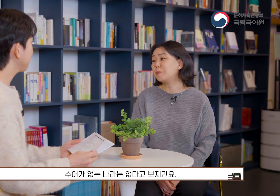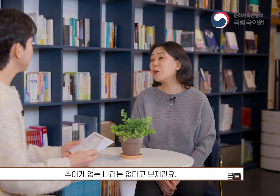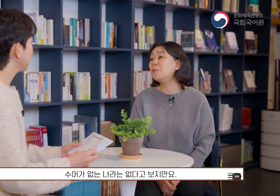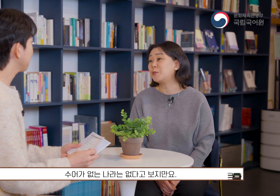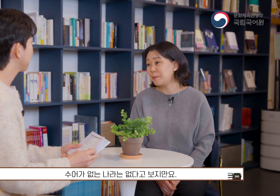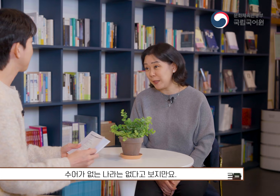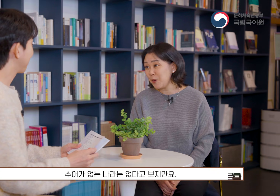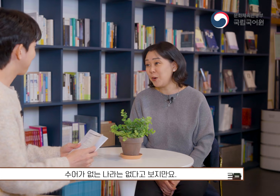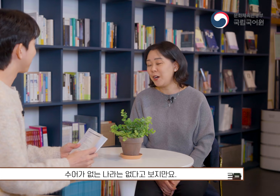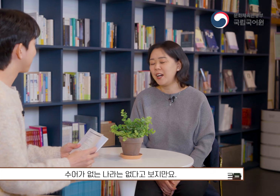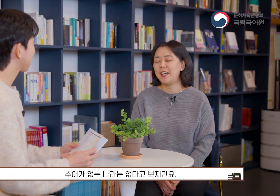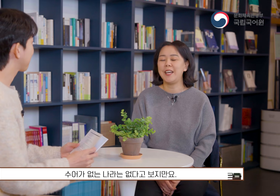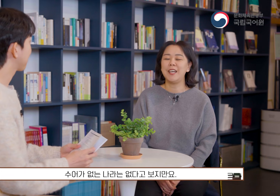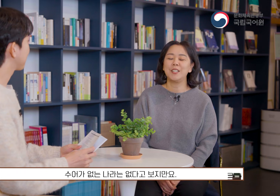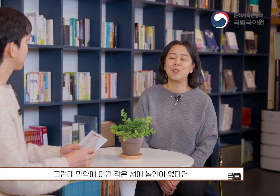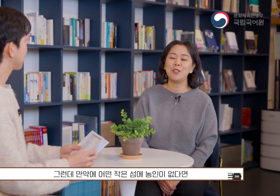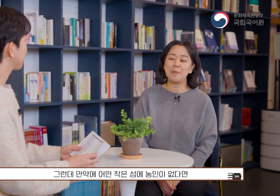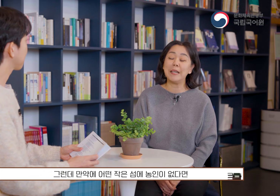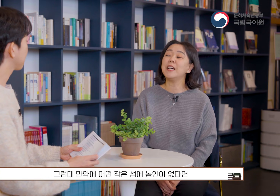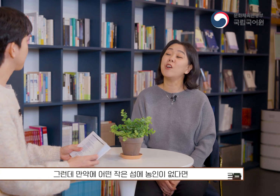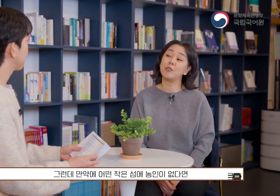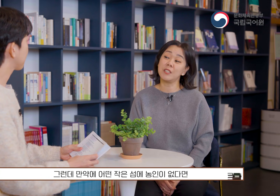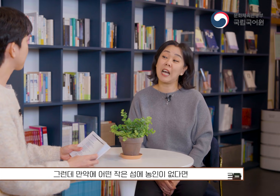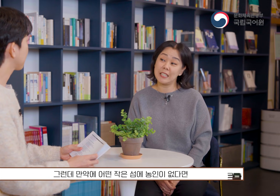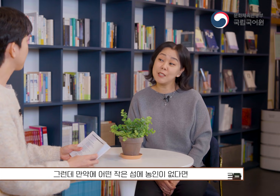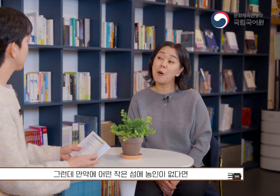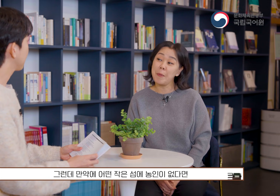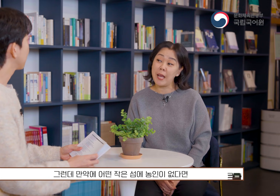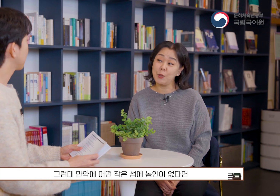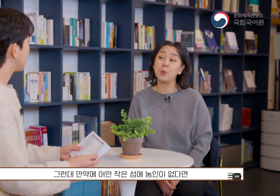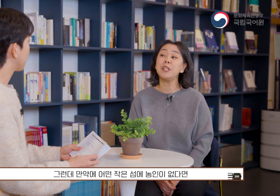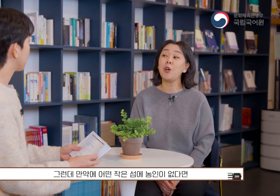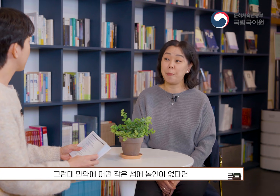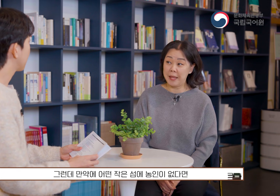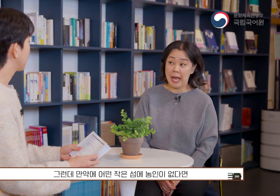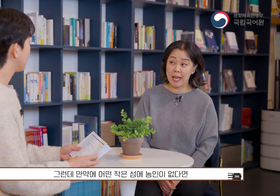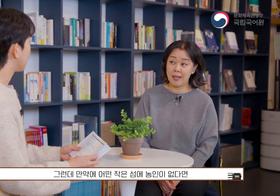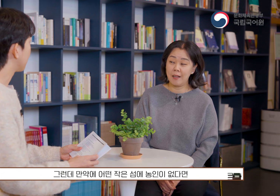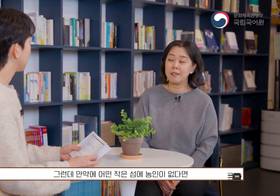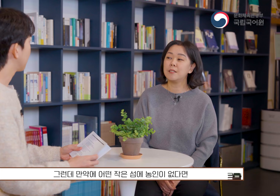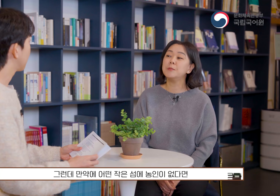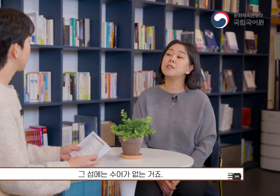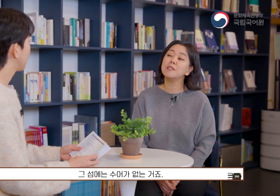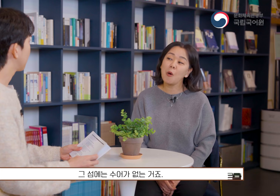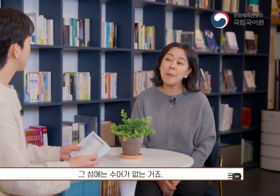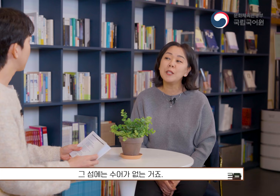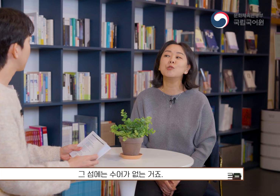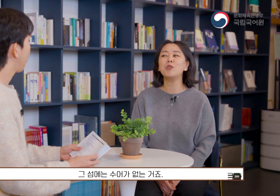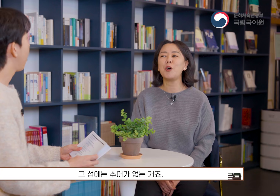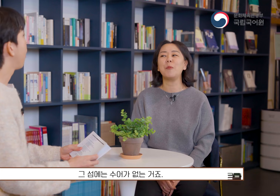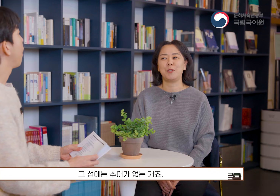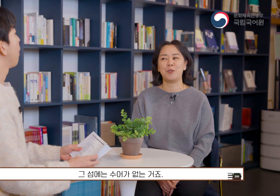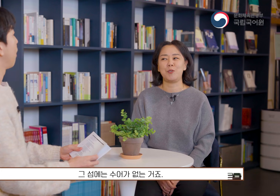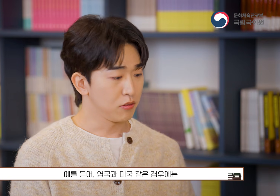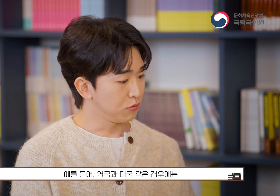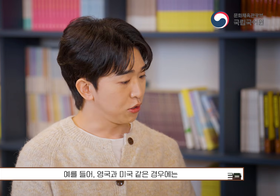없다고 보지만요. 그런데 만약에 어떤 작은 섬에 농인이 없다. 네. 그러면 그 섬에는 수어가 없는 거죠. 예를